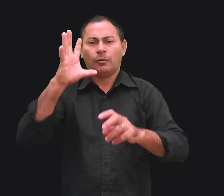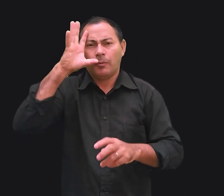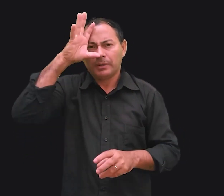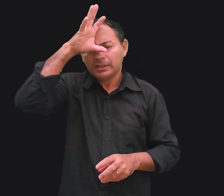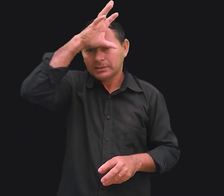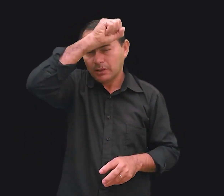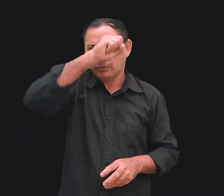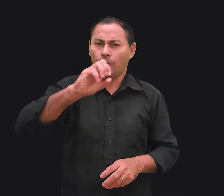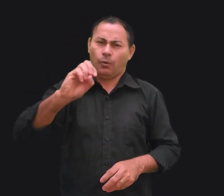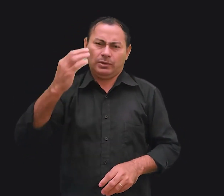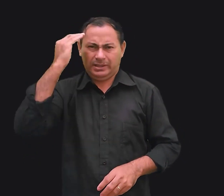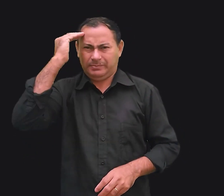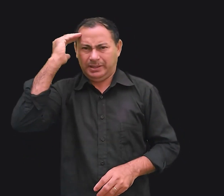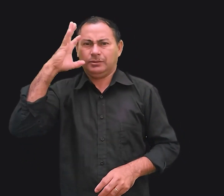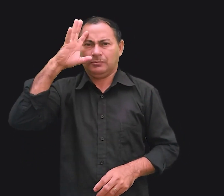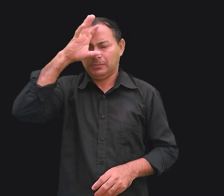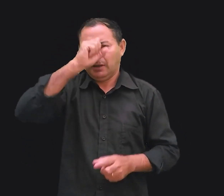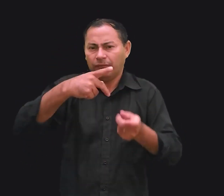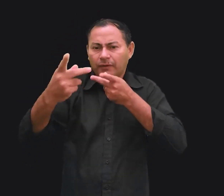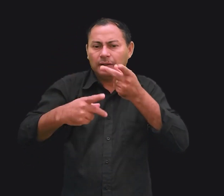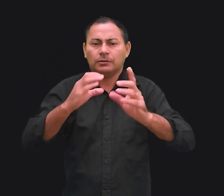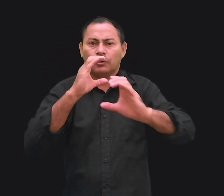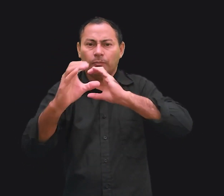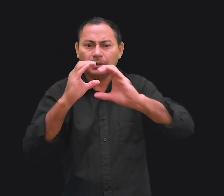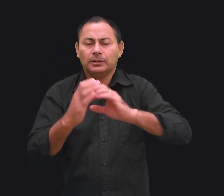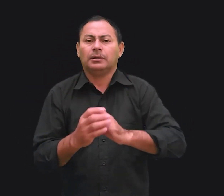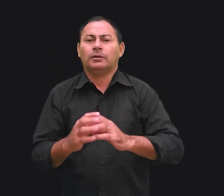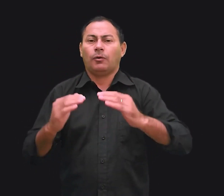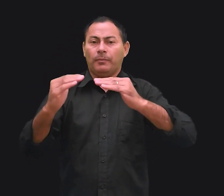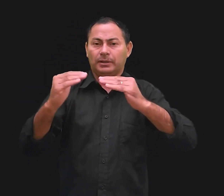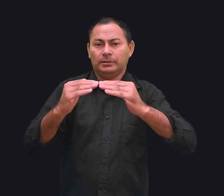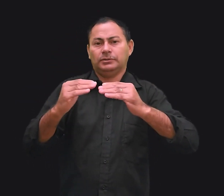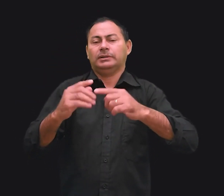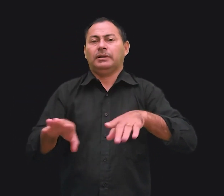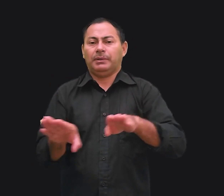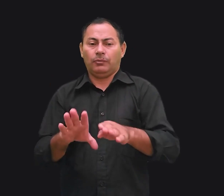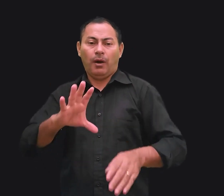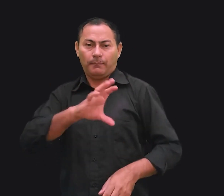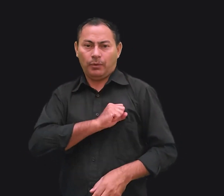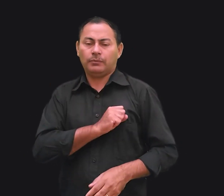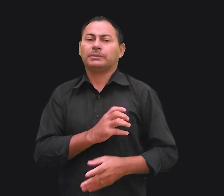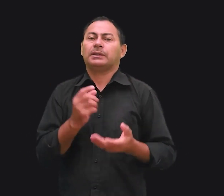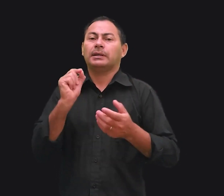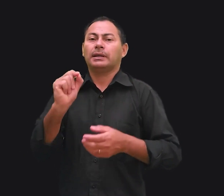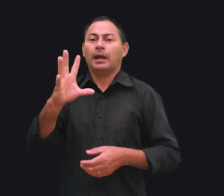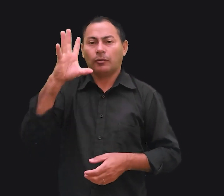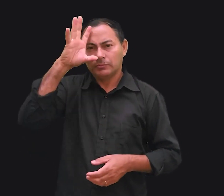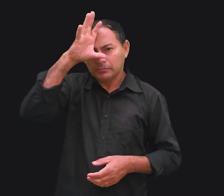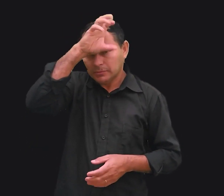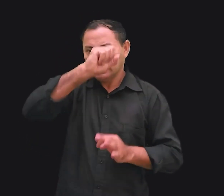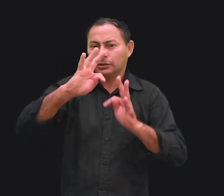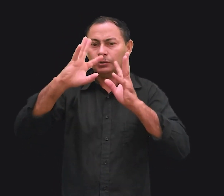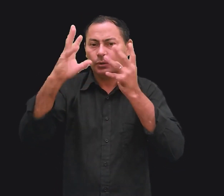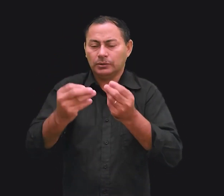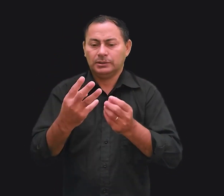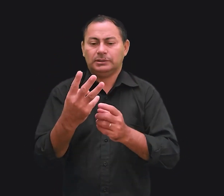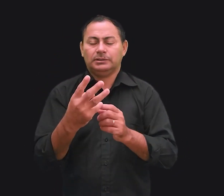assunto compreensão, principalmente depois de ter falado sobre comunicação, compatibilidade e amor, é que a compreensão e todos esses outros